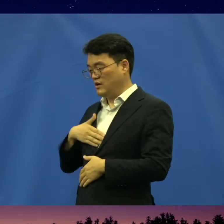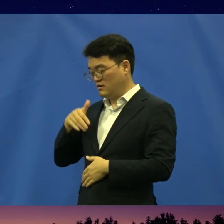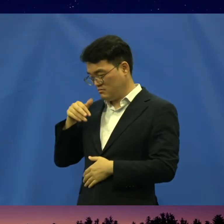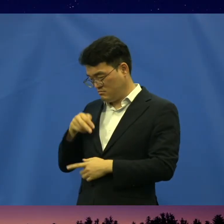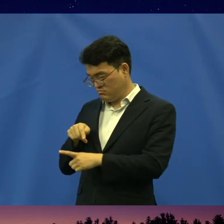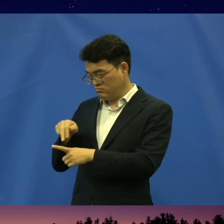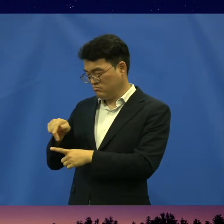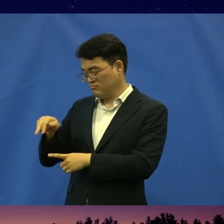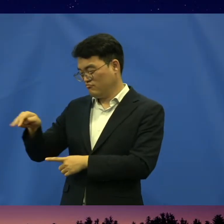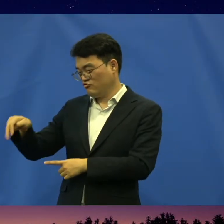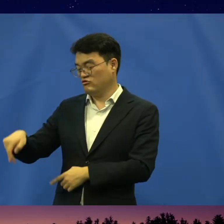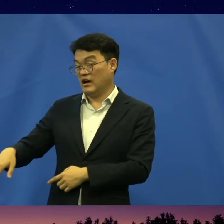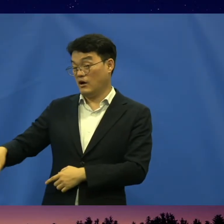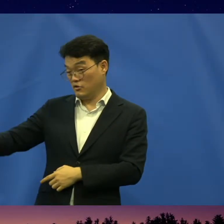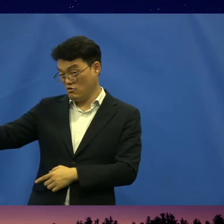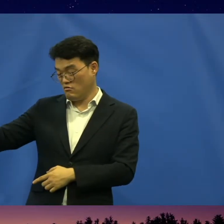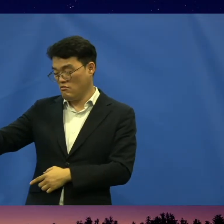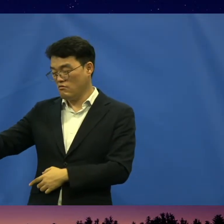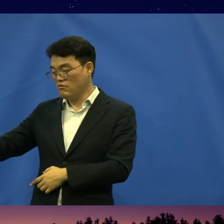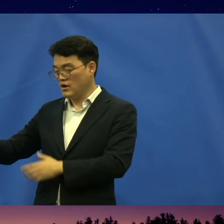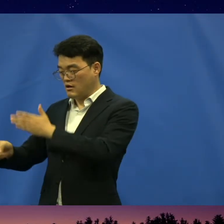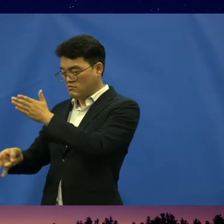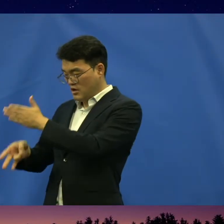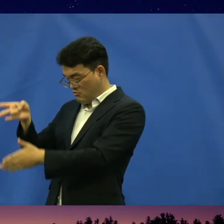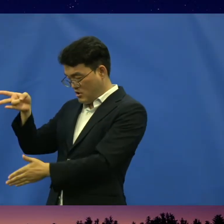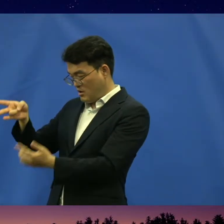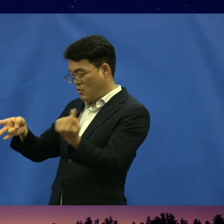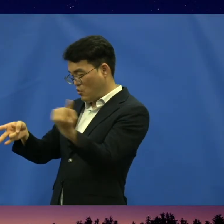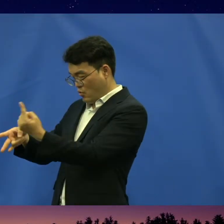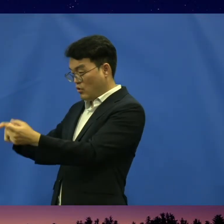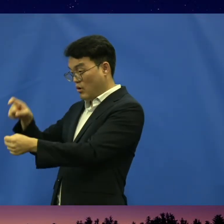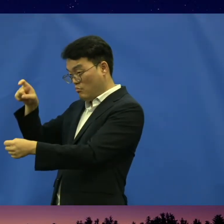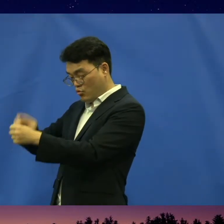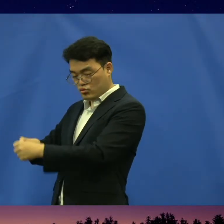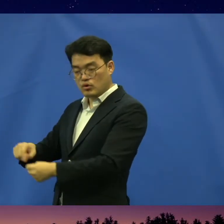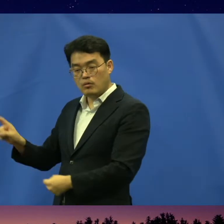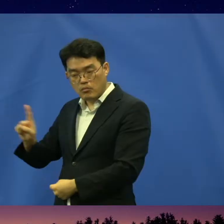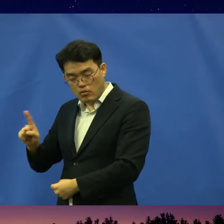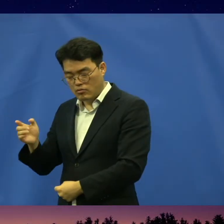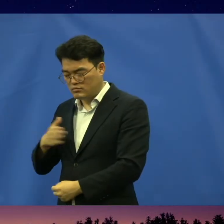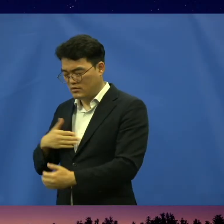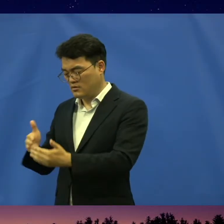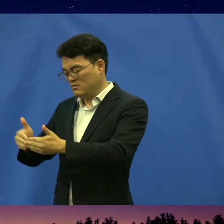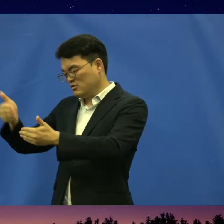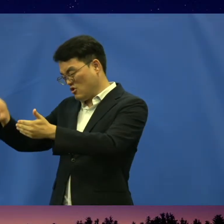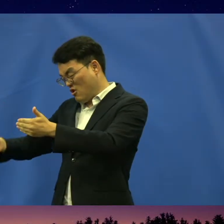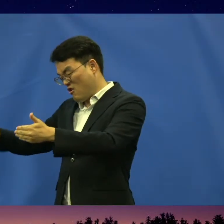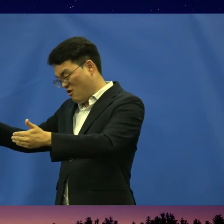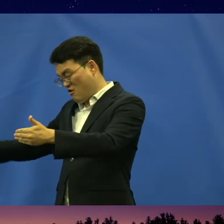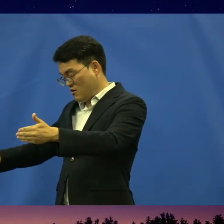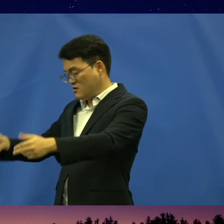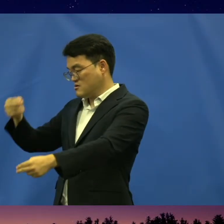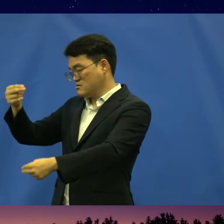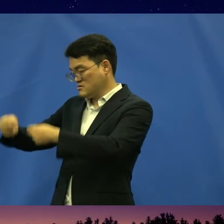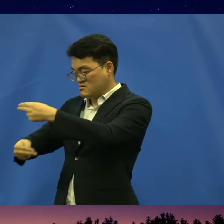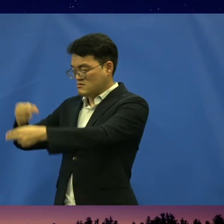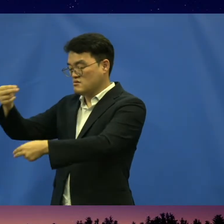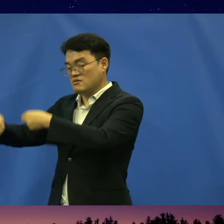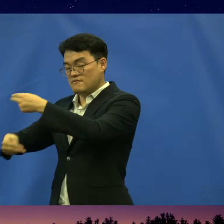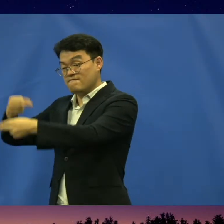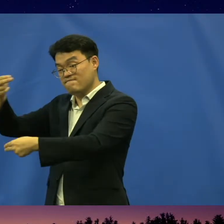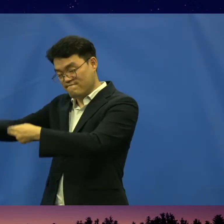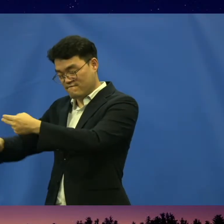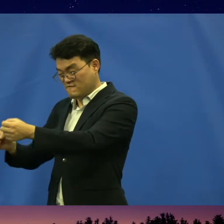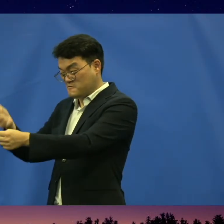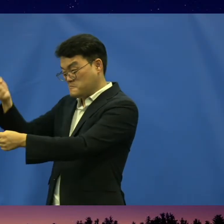그런 한순간도 예루살렘으로 온 목적을 잊은 적이 없어요. 멈추게 할 만한 무수한 일과 방해자들이